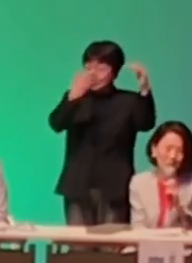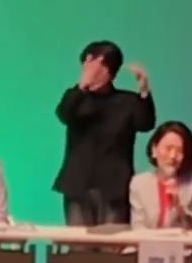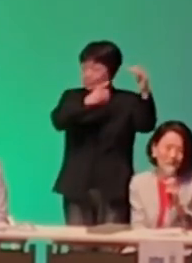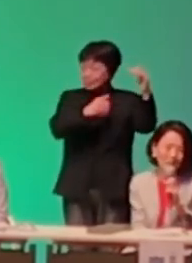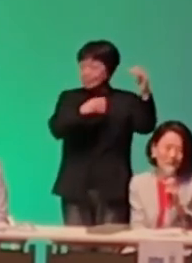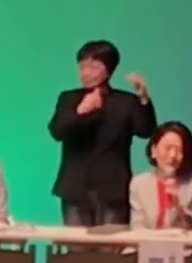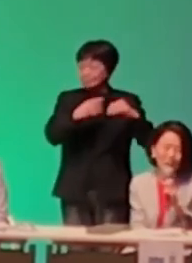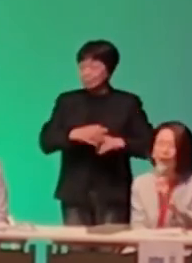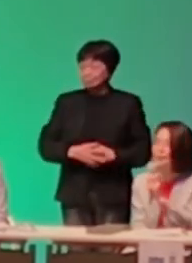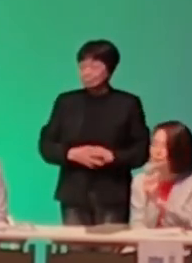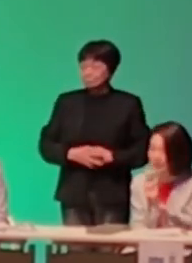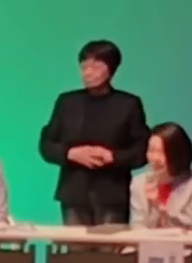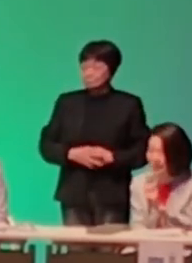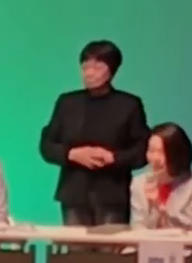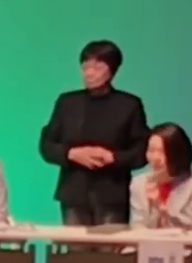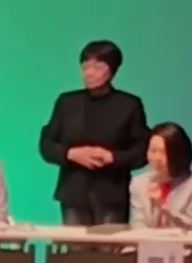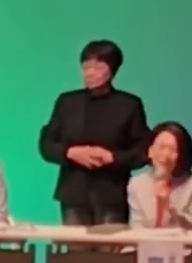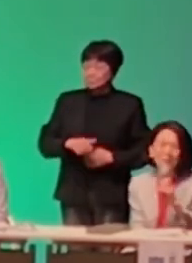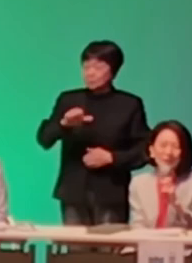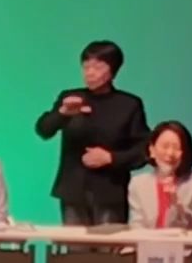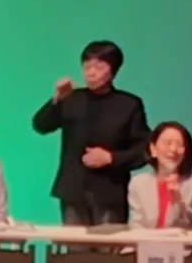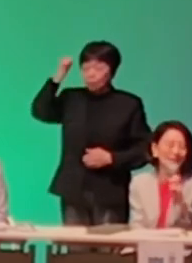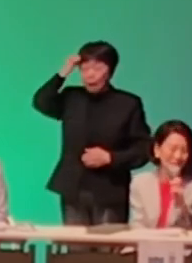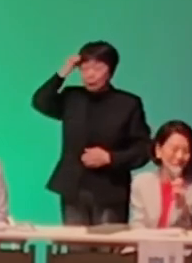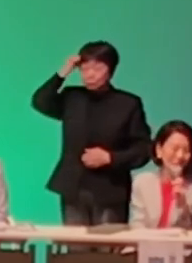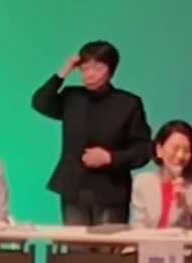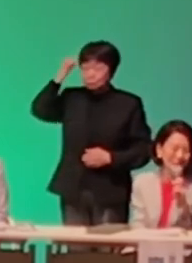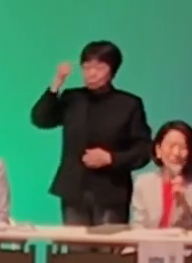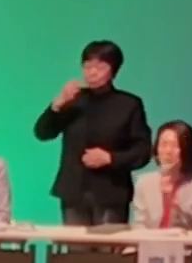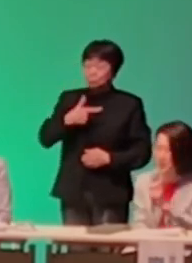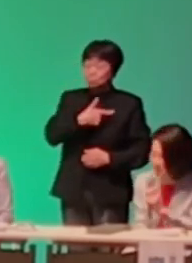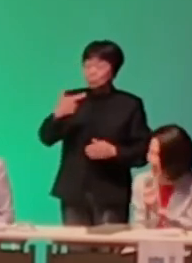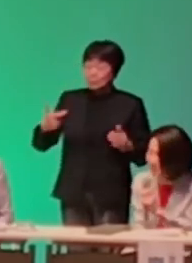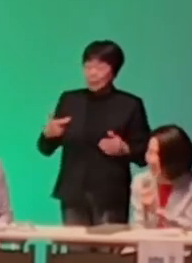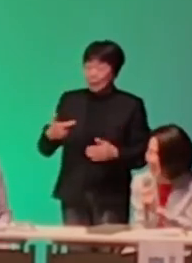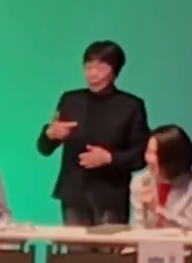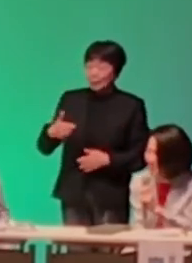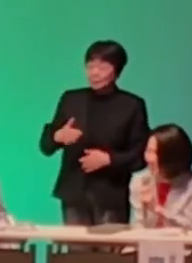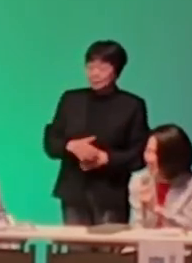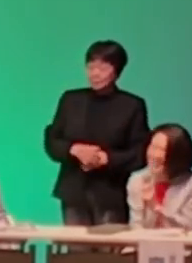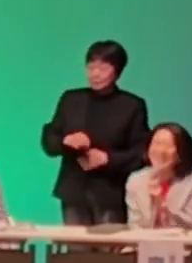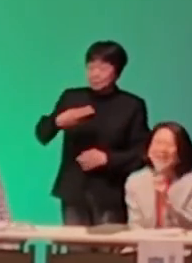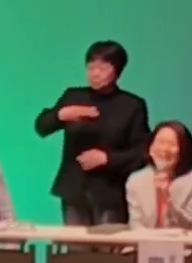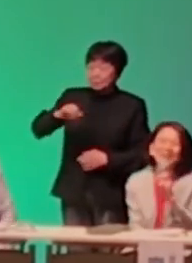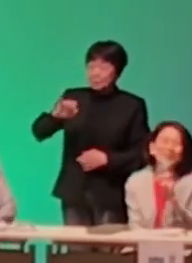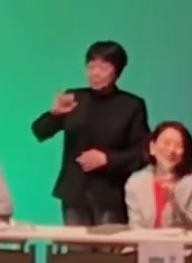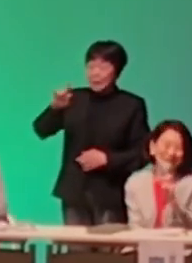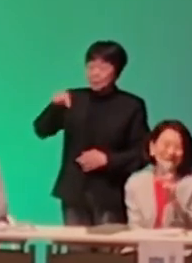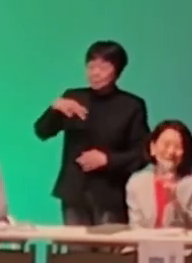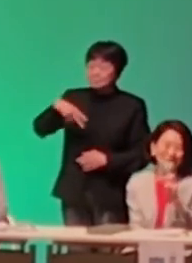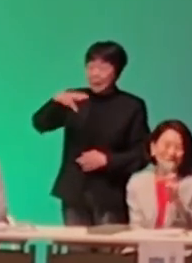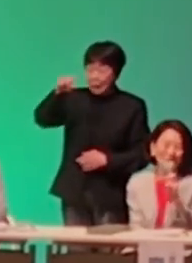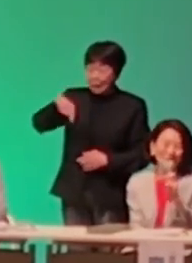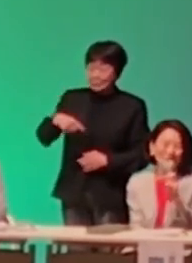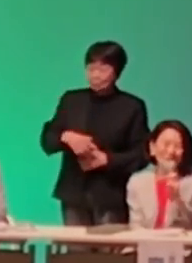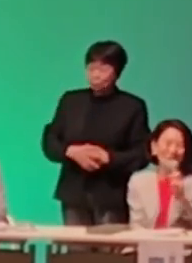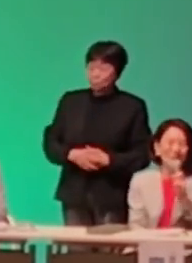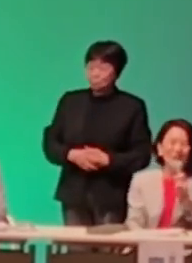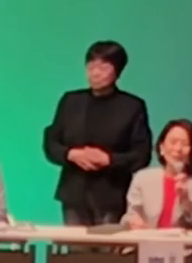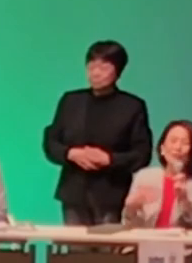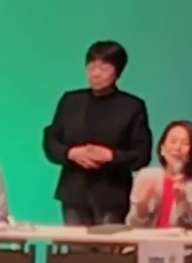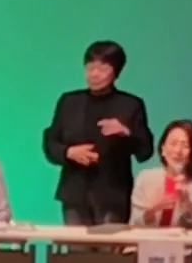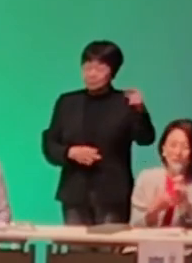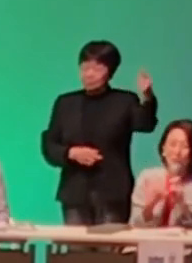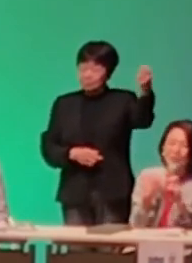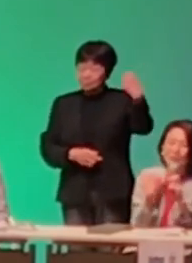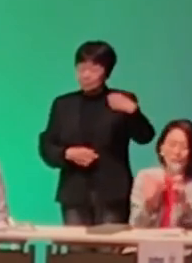と。5泊3日でミャンマー、タイに行く出張ですと。で、やはり上司からすると、私